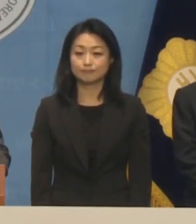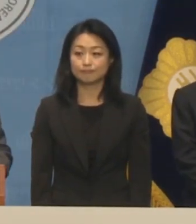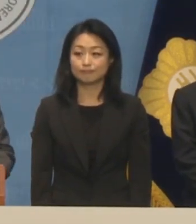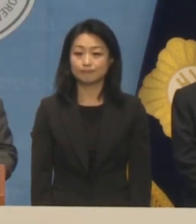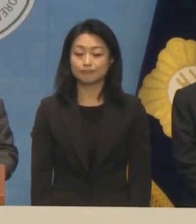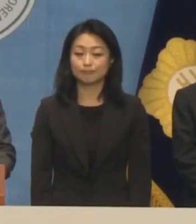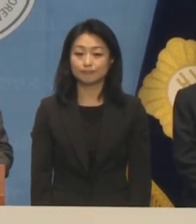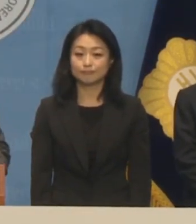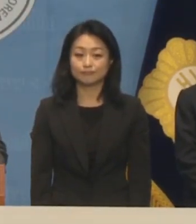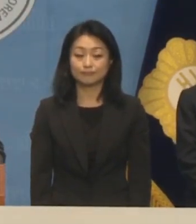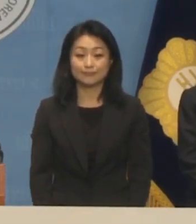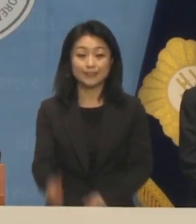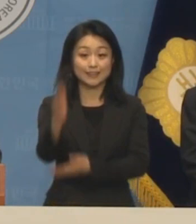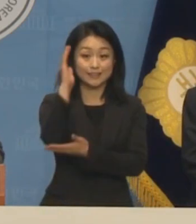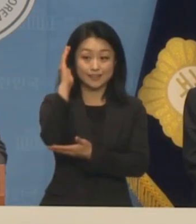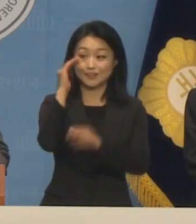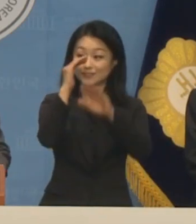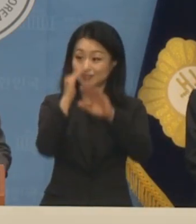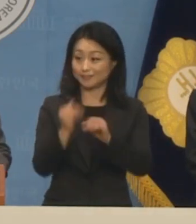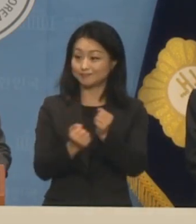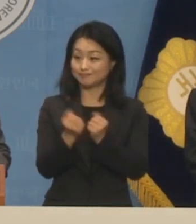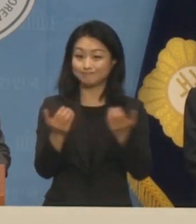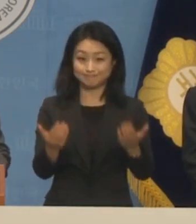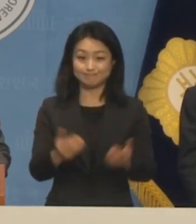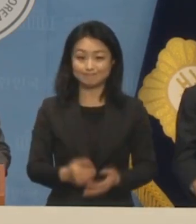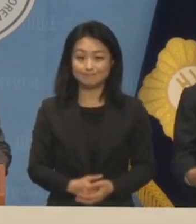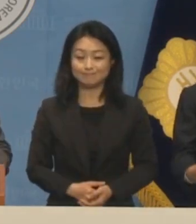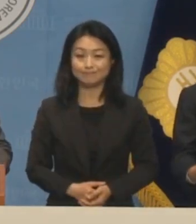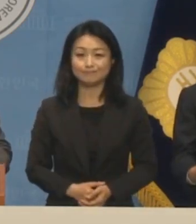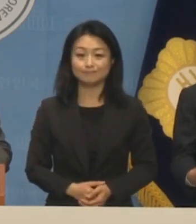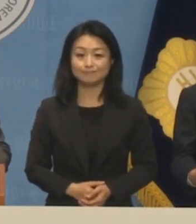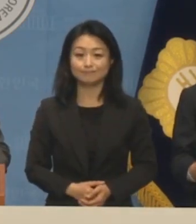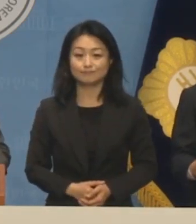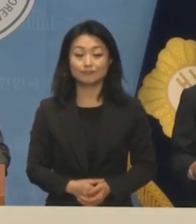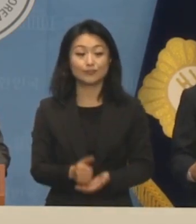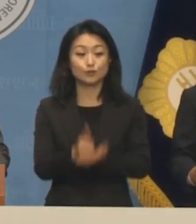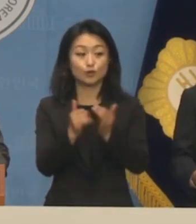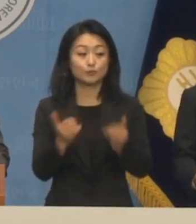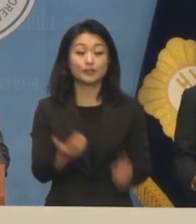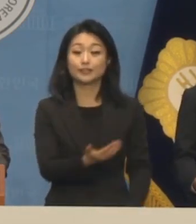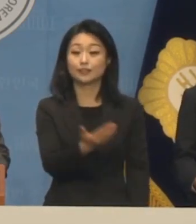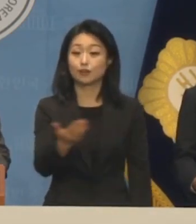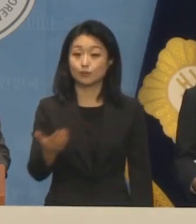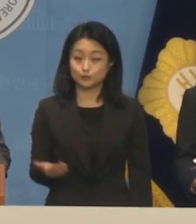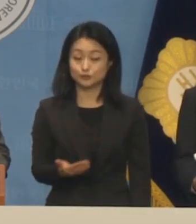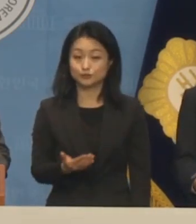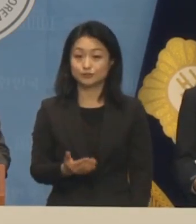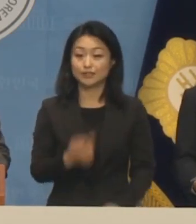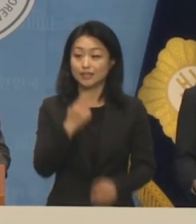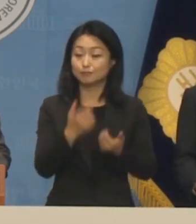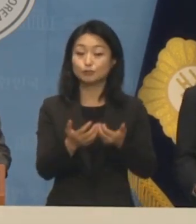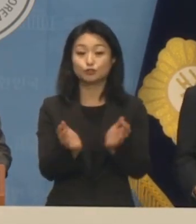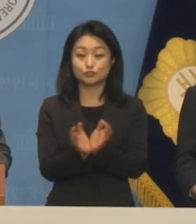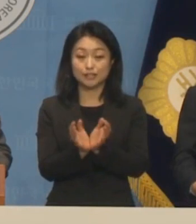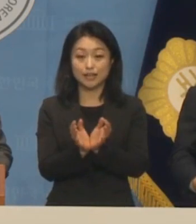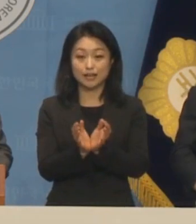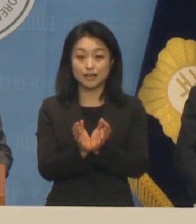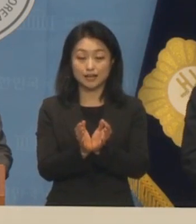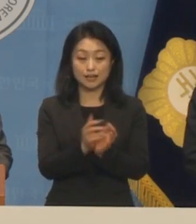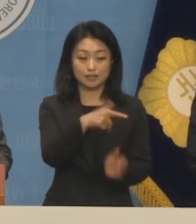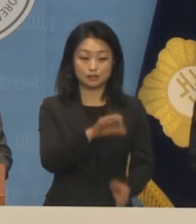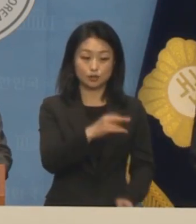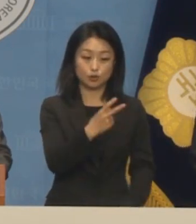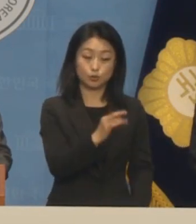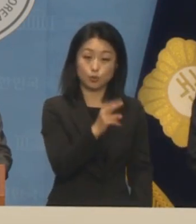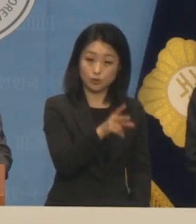네, 그러면 기자회견문을 낭독하겠습니다. 존경하는 국민 여러분, 더불어민주당 정동영